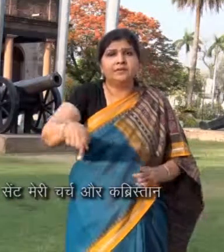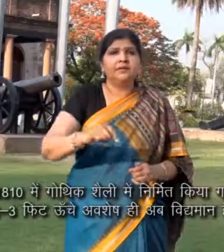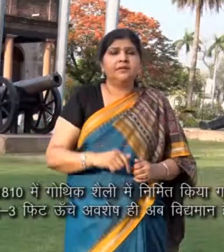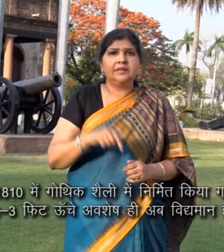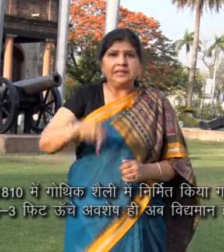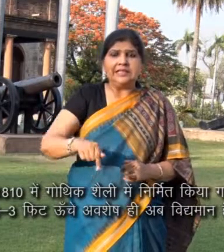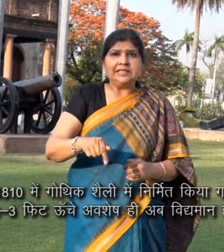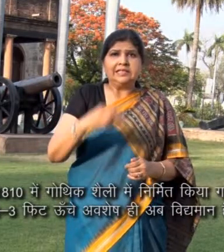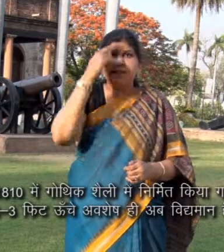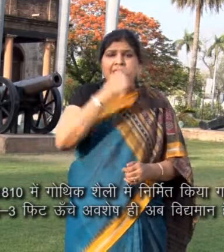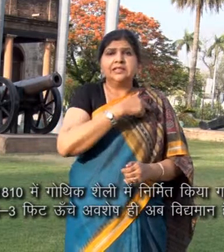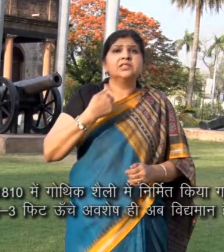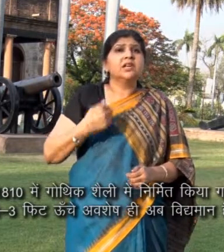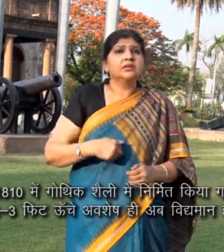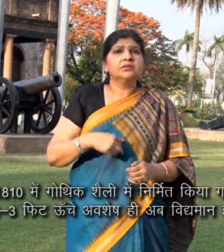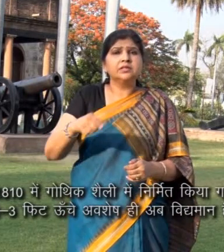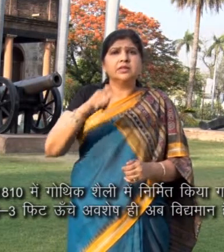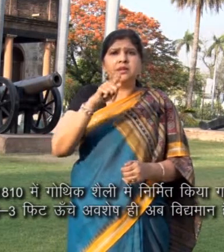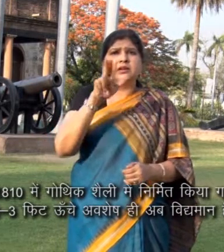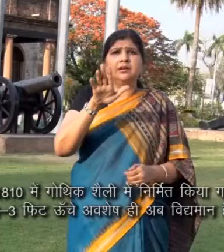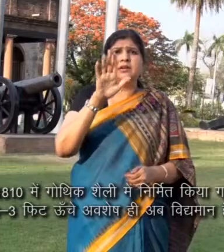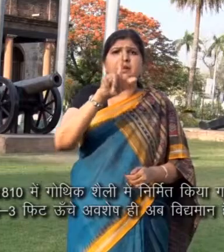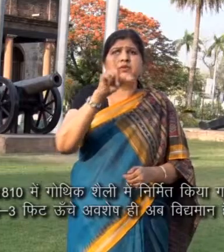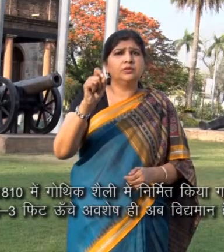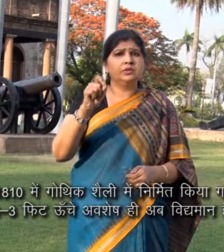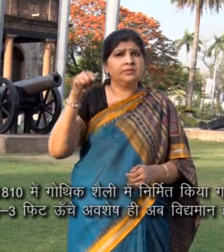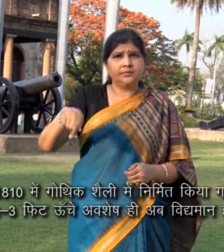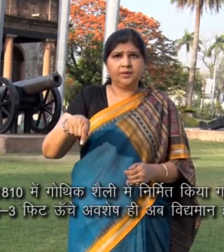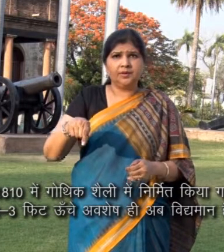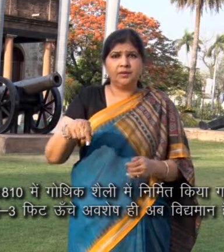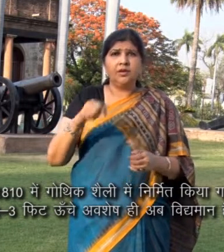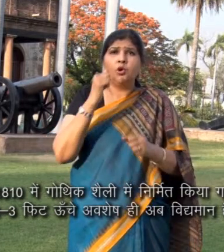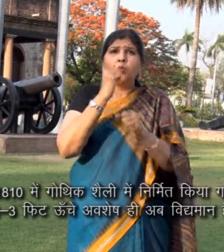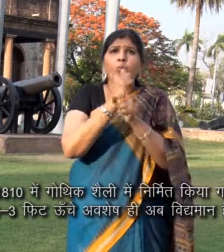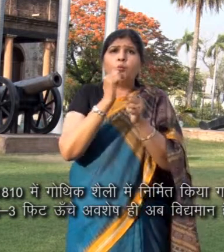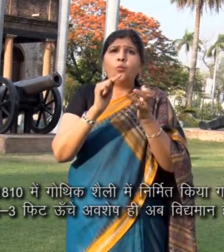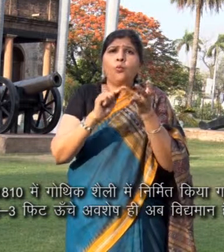इस चर्च को सन 1810 में गोथिक शैली में निर्मित किया गया था,